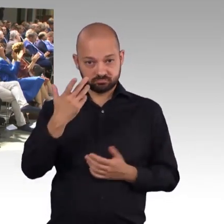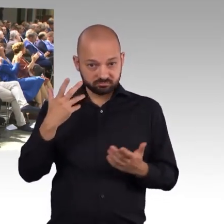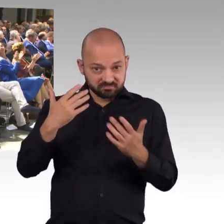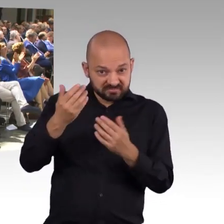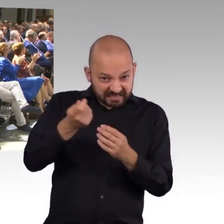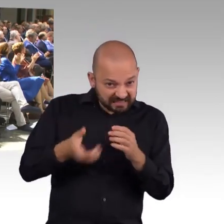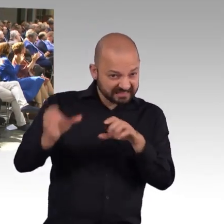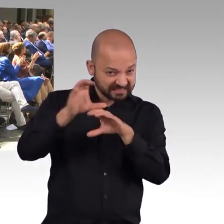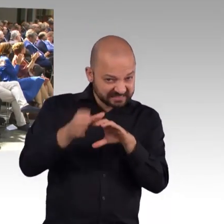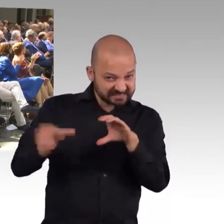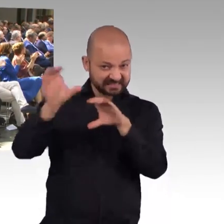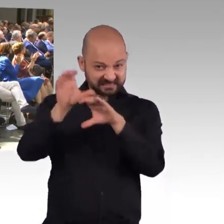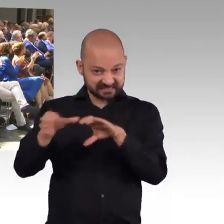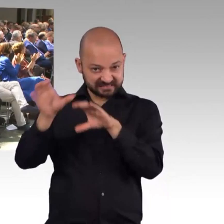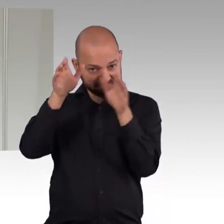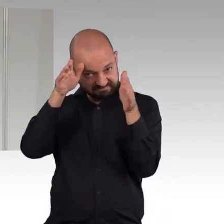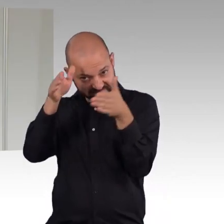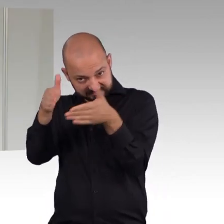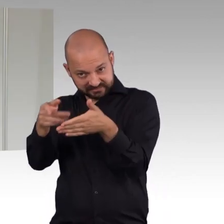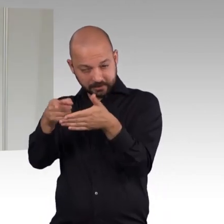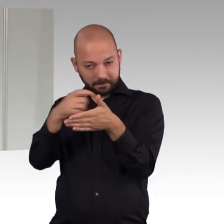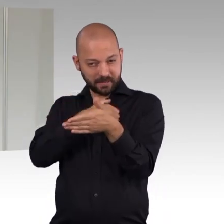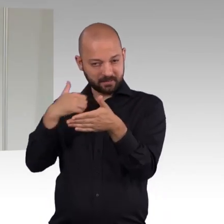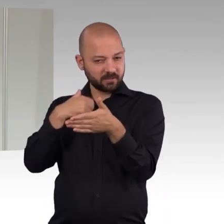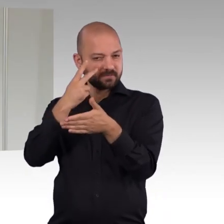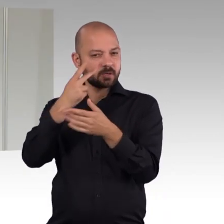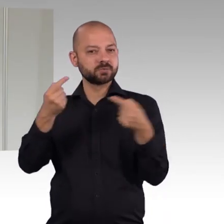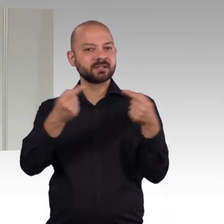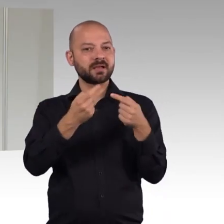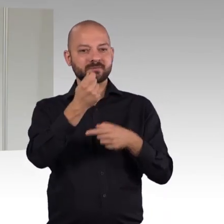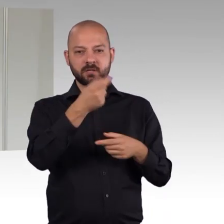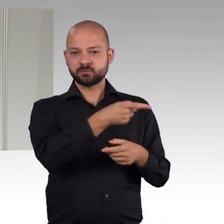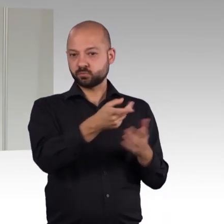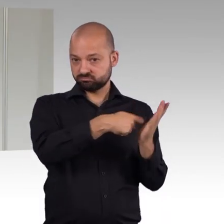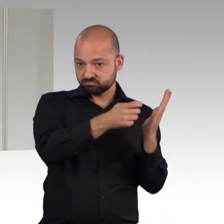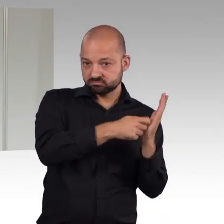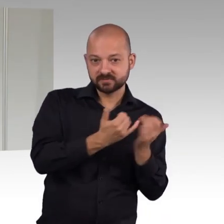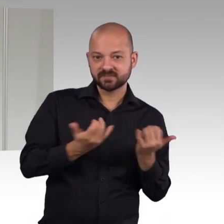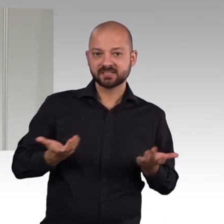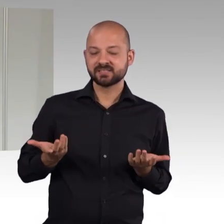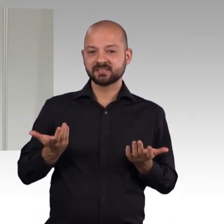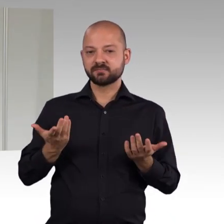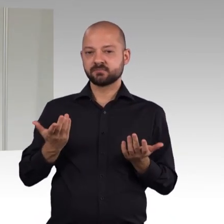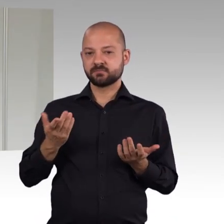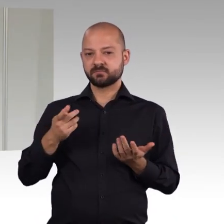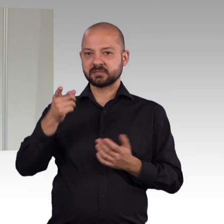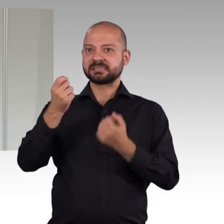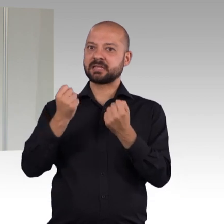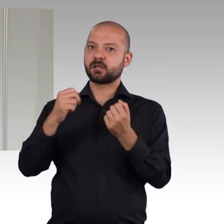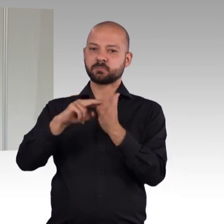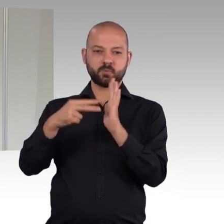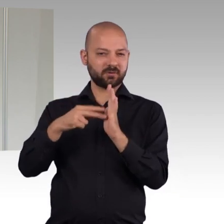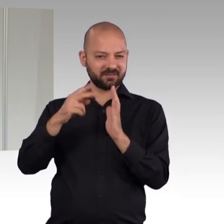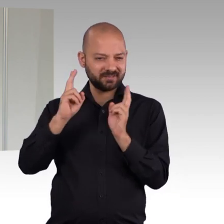Meine Damen und Herren, im Verteidigungsausschuss, da beschäftigt uns noch ein weiteres, ein sehr ernstes Thema.